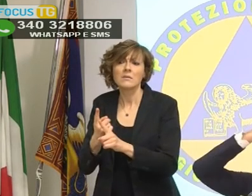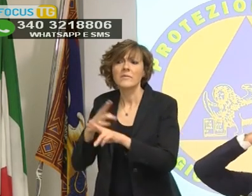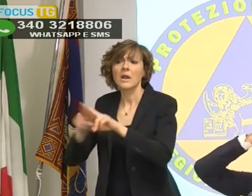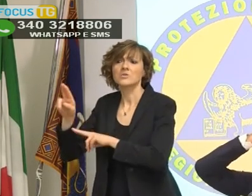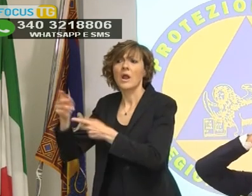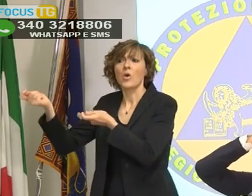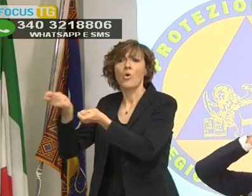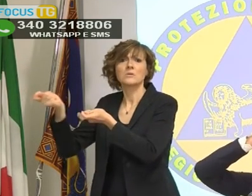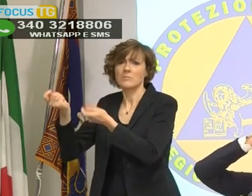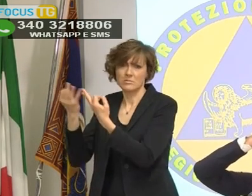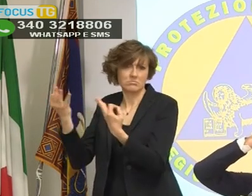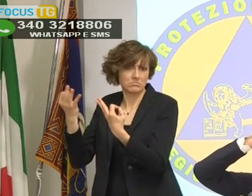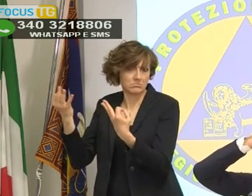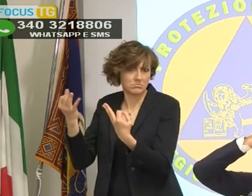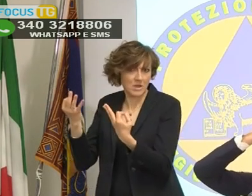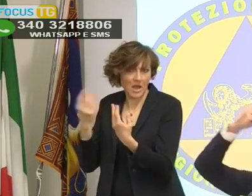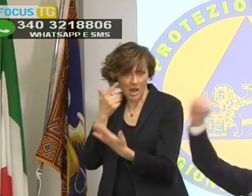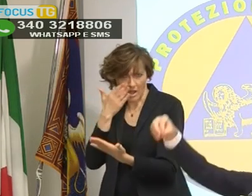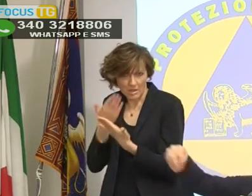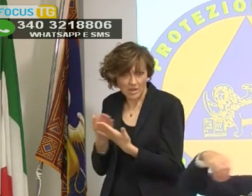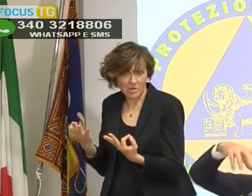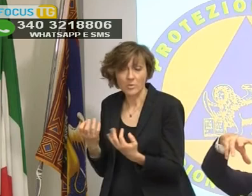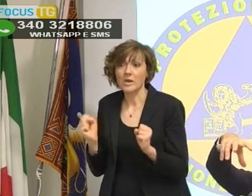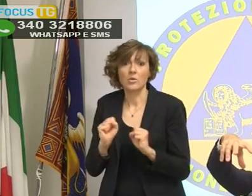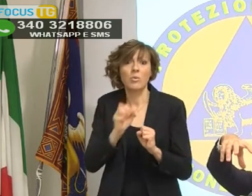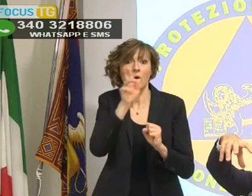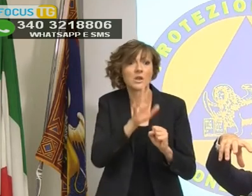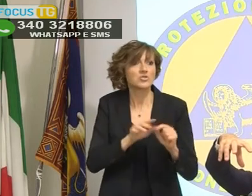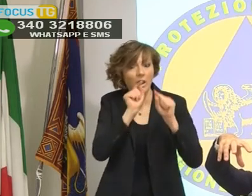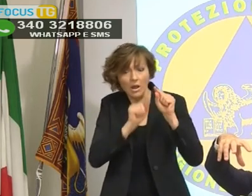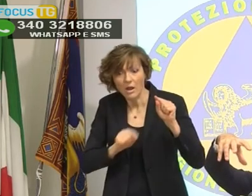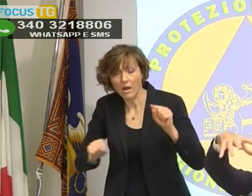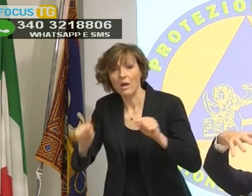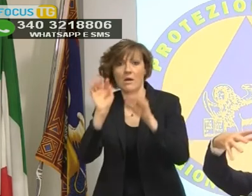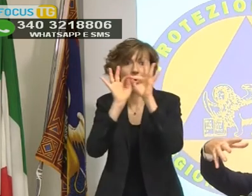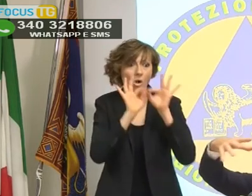che tu puoi andare a fare gli accordi con tutte le regioni d'Italia ogni volta.